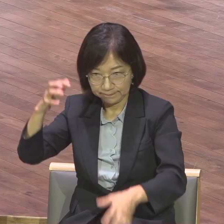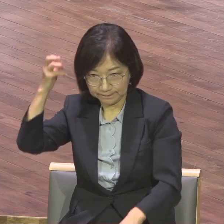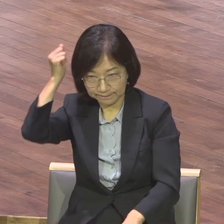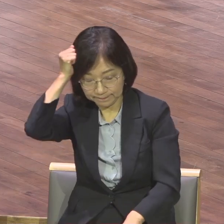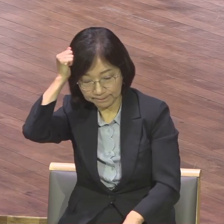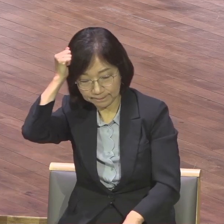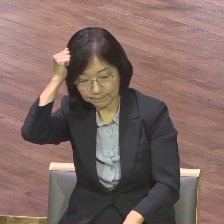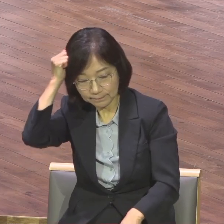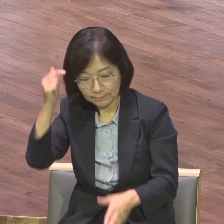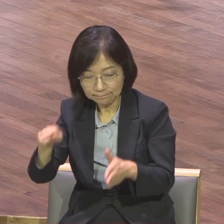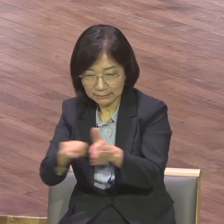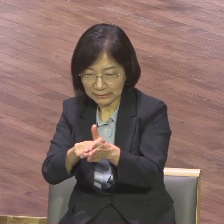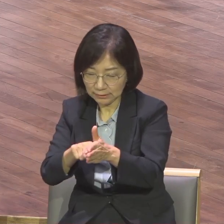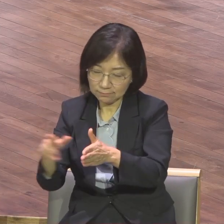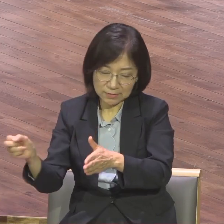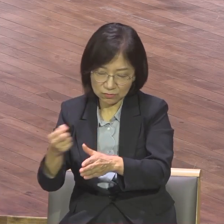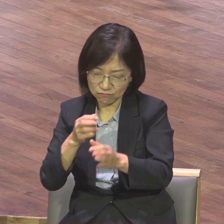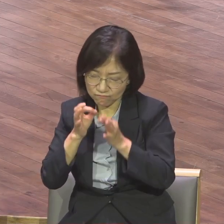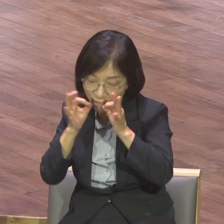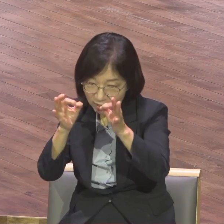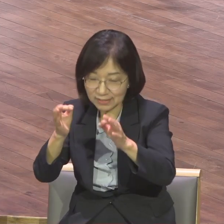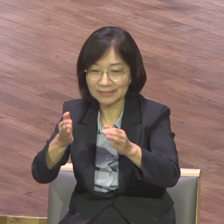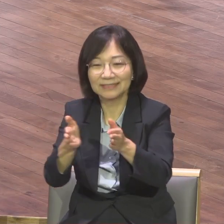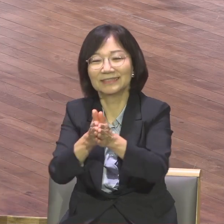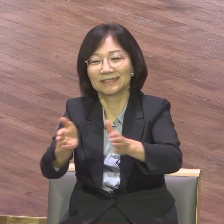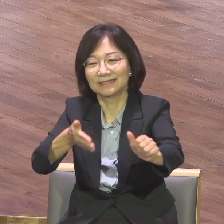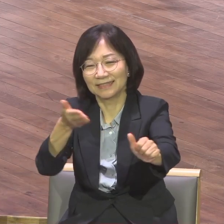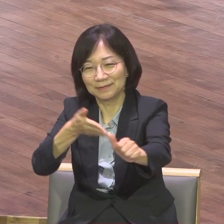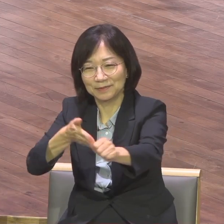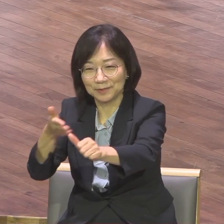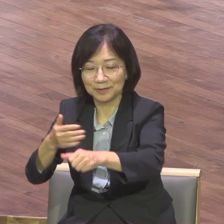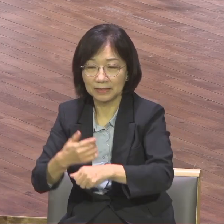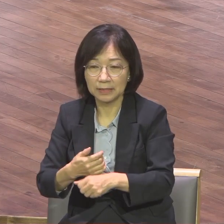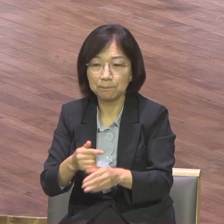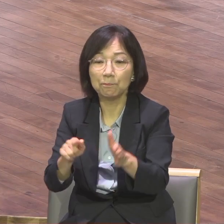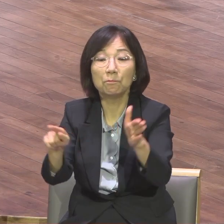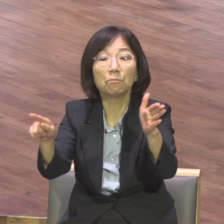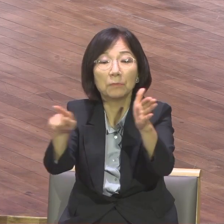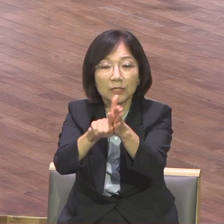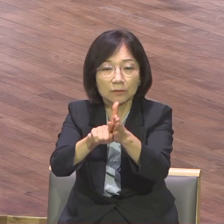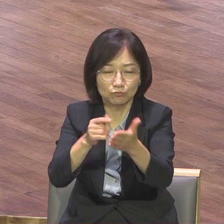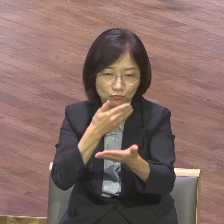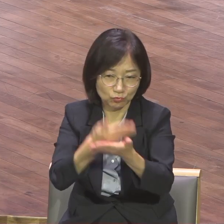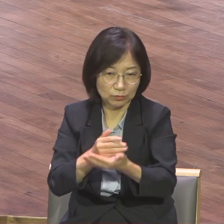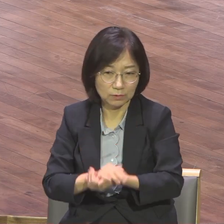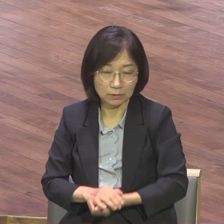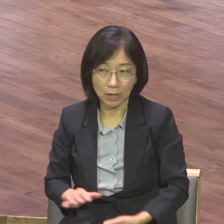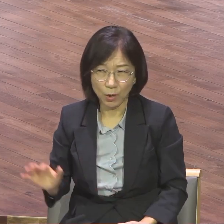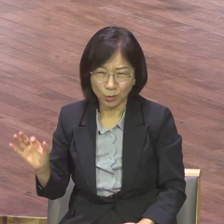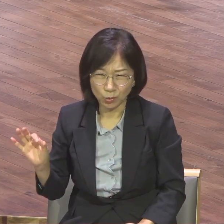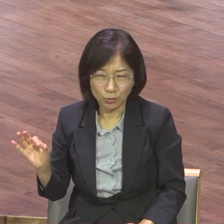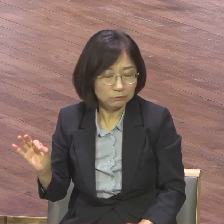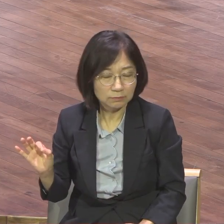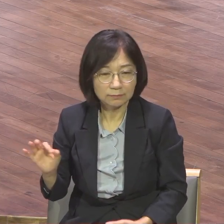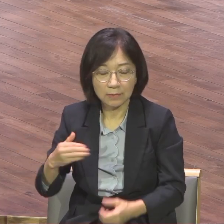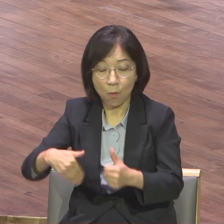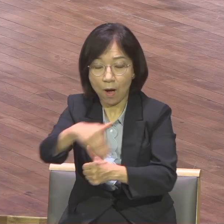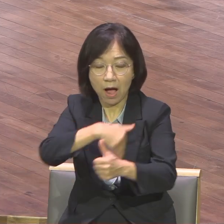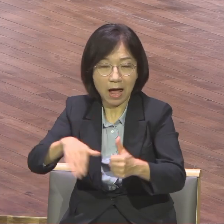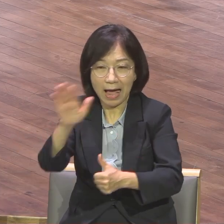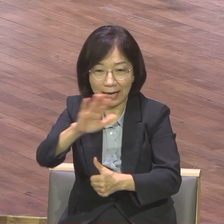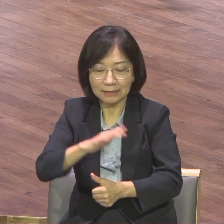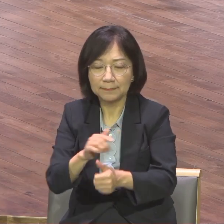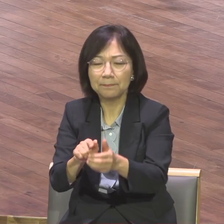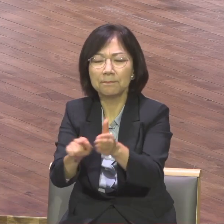붙잡고 믿음에 도전만 하면 돼요. 믿음. 아멘. 돈이 문제가 아니고 환경이 문제가 아니라 믿음이